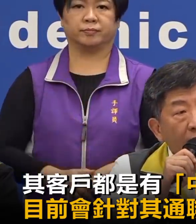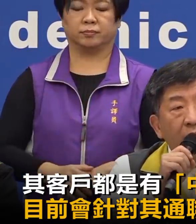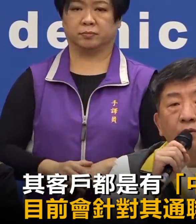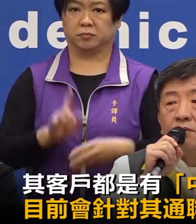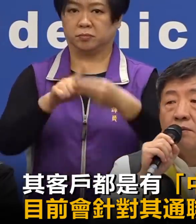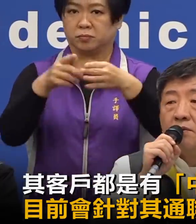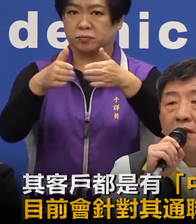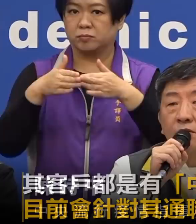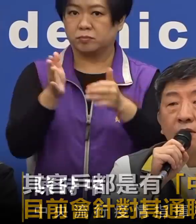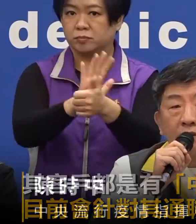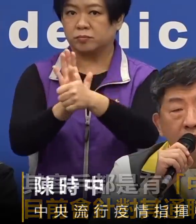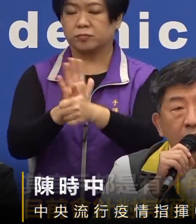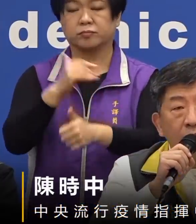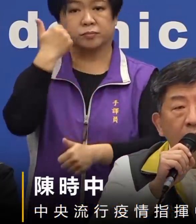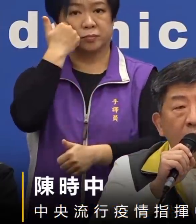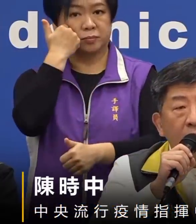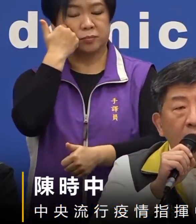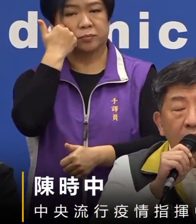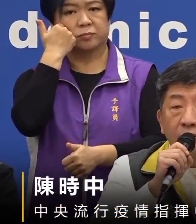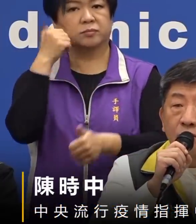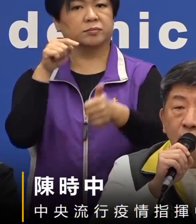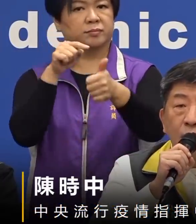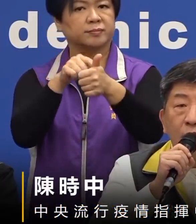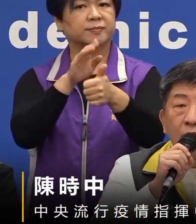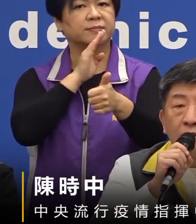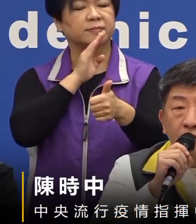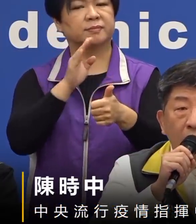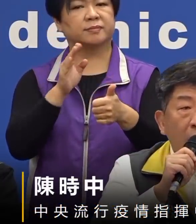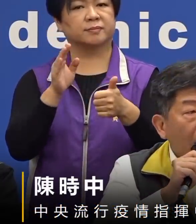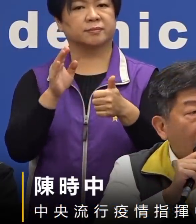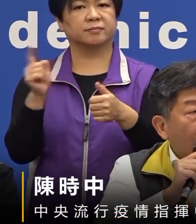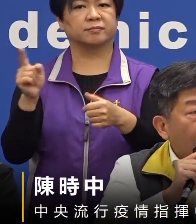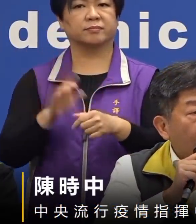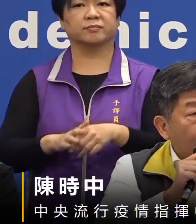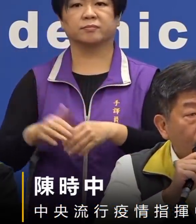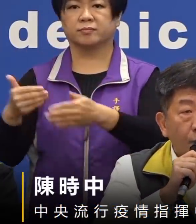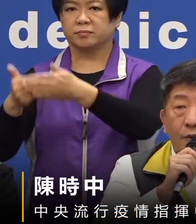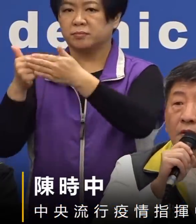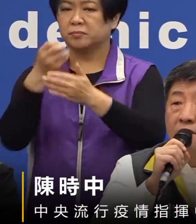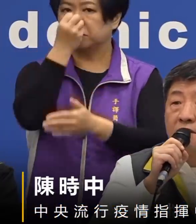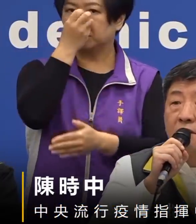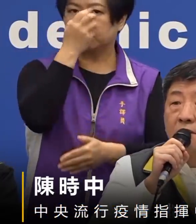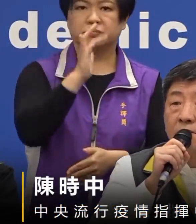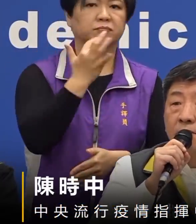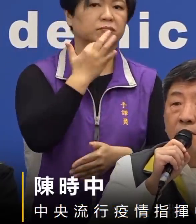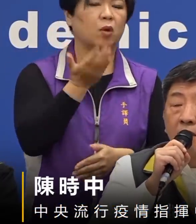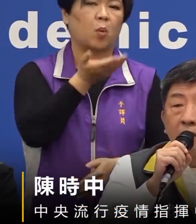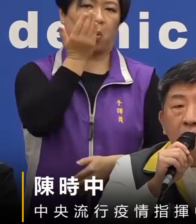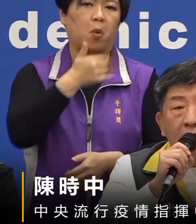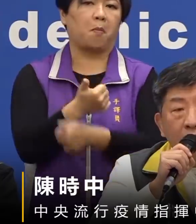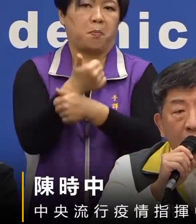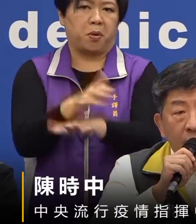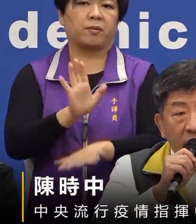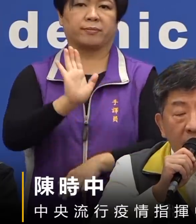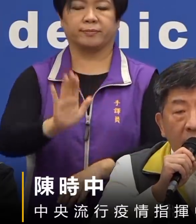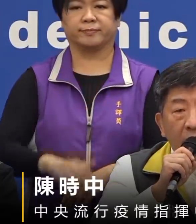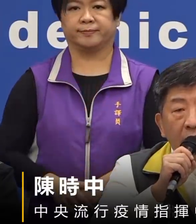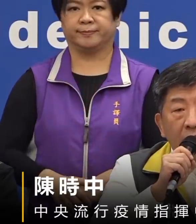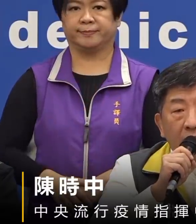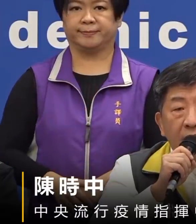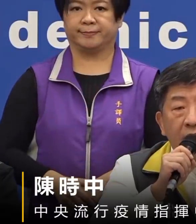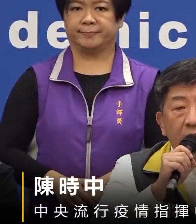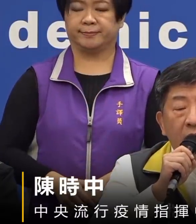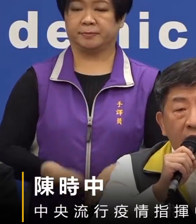主要的客户，他主要的客户好、都是具有中港澳旅游史的。那所以我们现